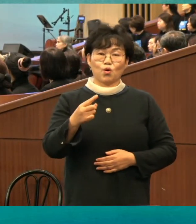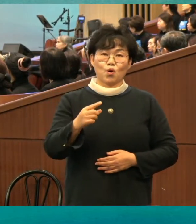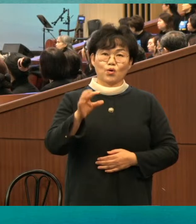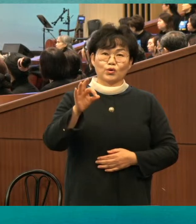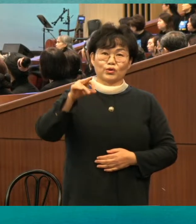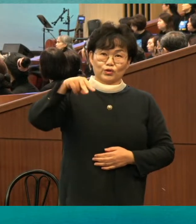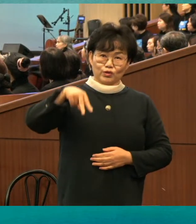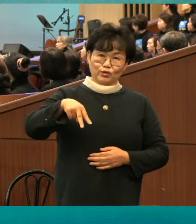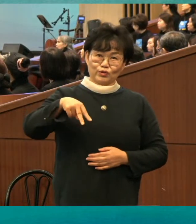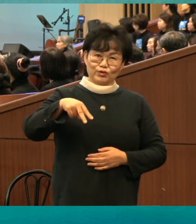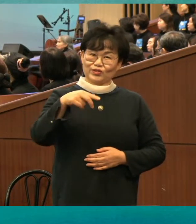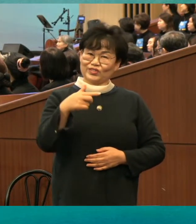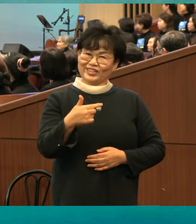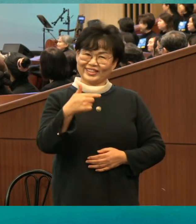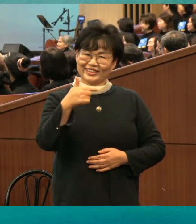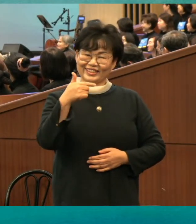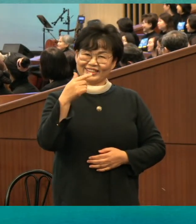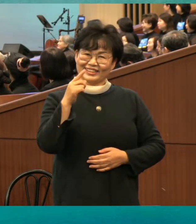권사님,